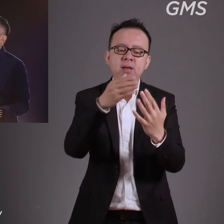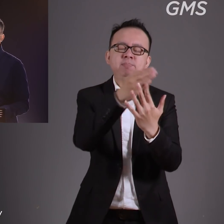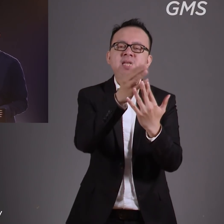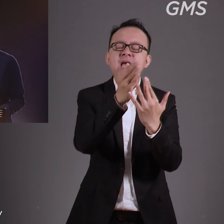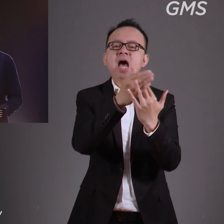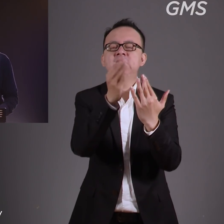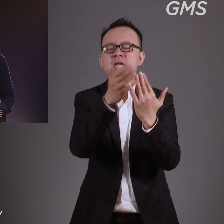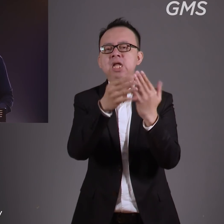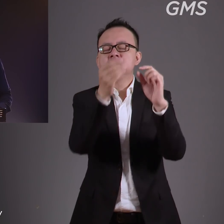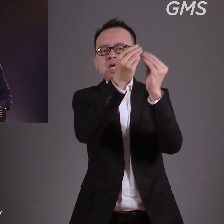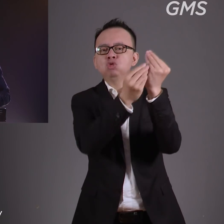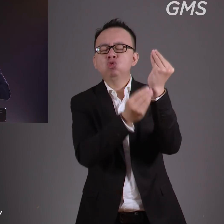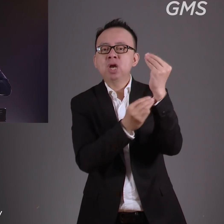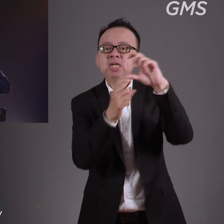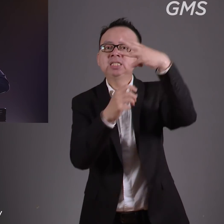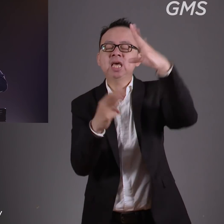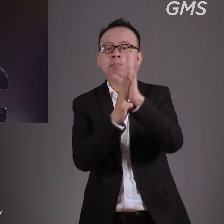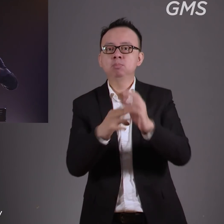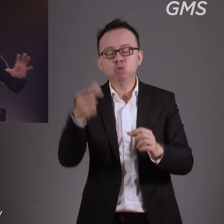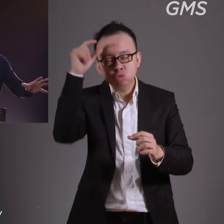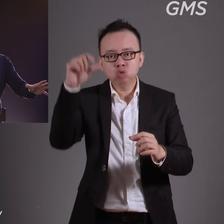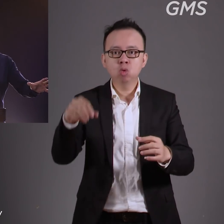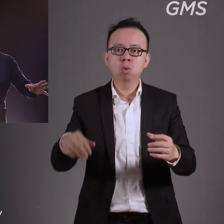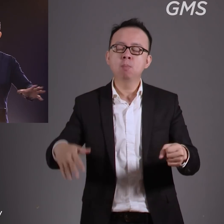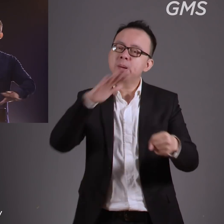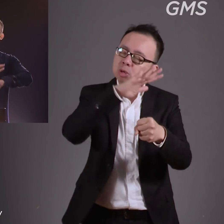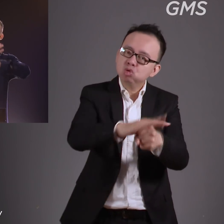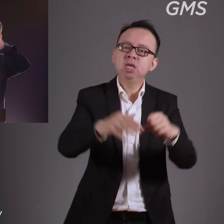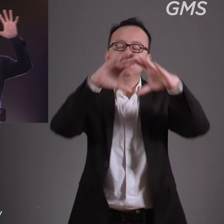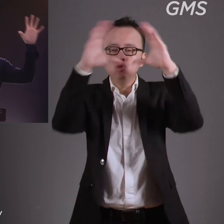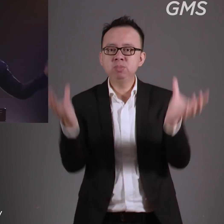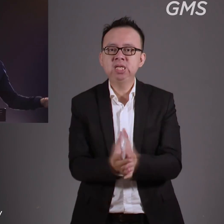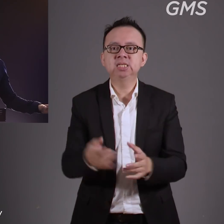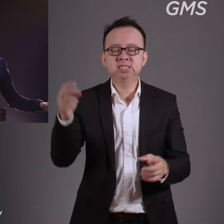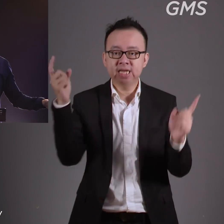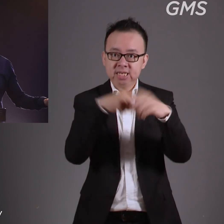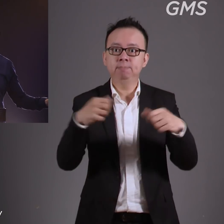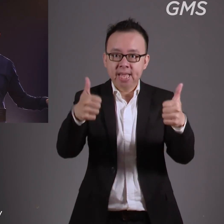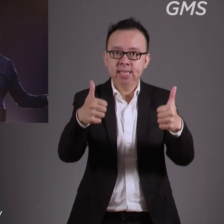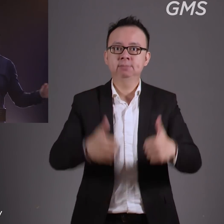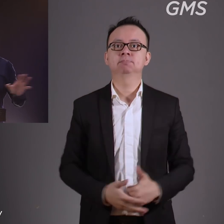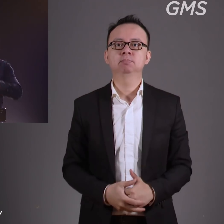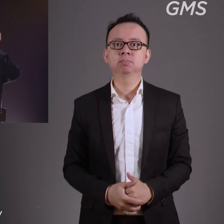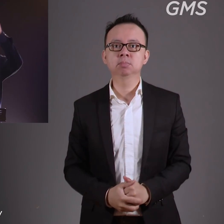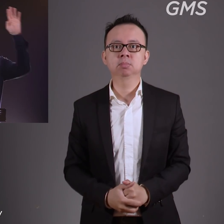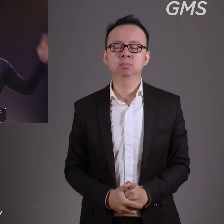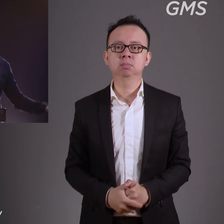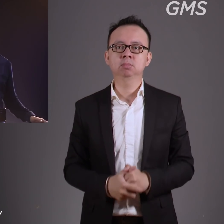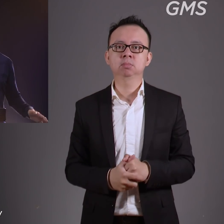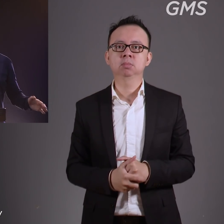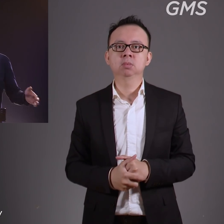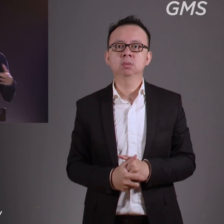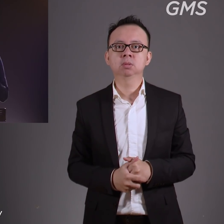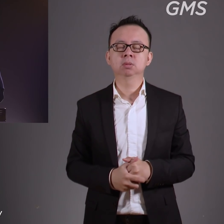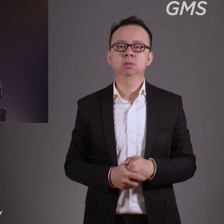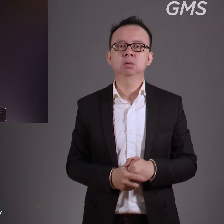pasti membuat perjanjian dengan Tuhan, sementara papanya Nuh sedang membuat perjanjian covenant dengan Tuhan di perjanjian lama lewat rainbow atau pelangi